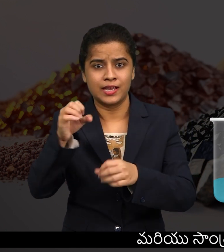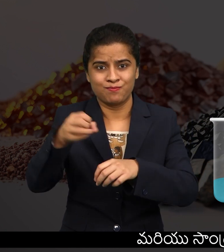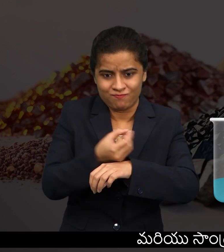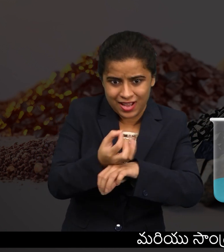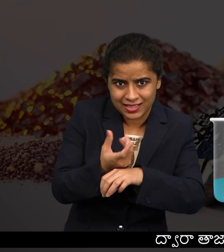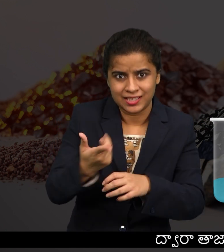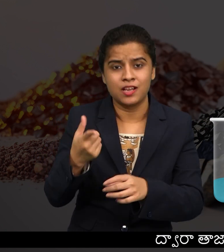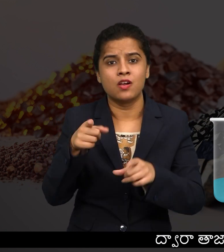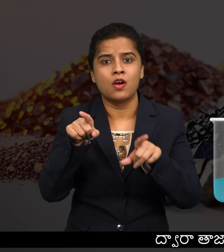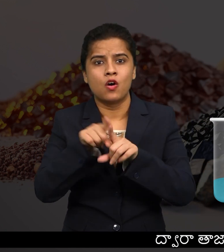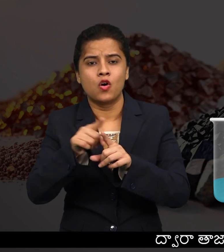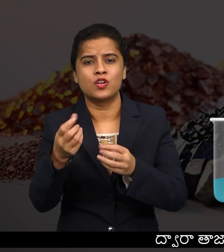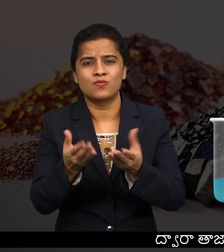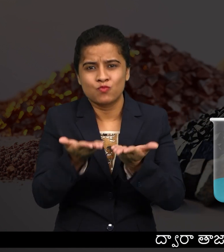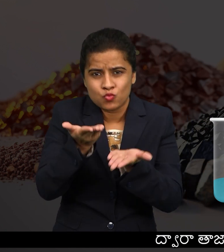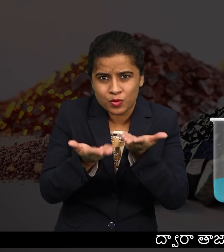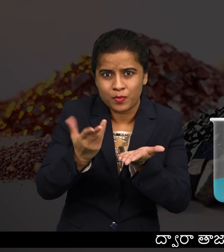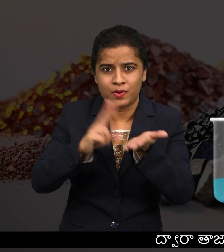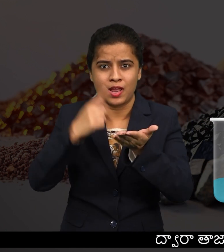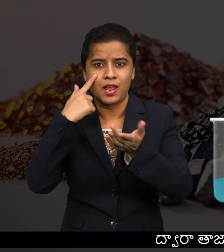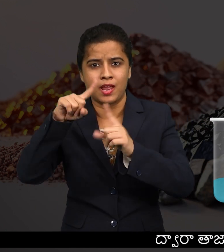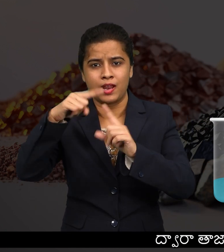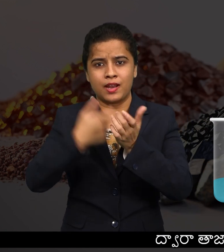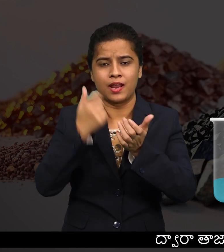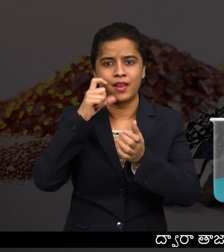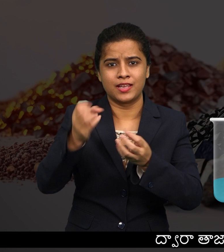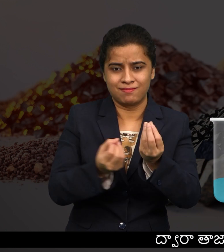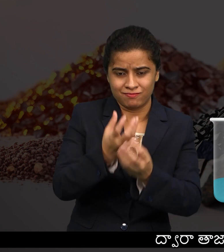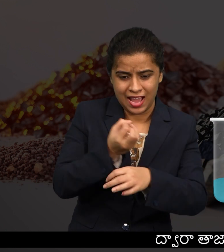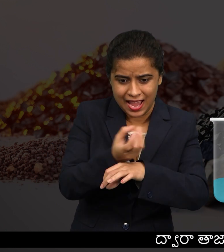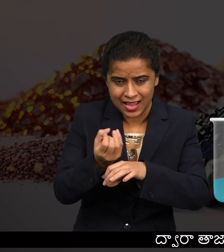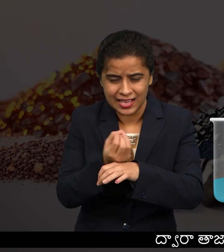ఆమ్లం కలపడం ద్వారా తాజాగా తయారు చేయబడింది.